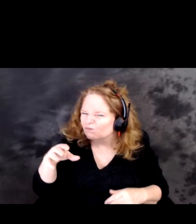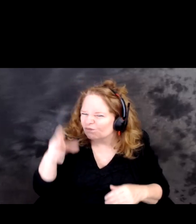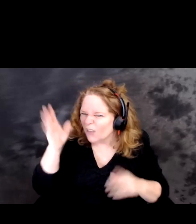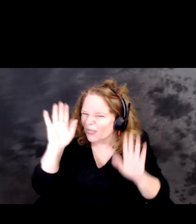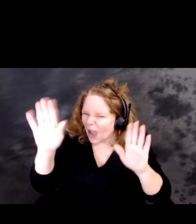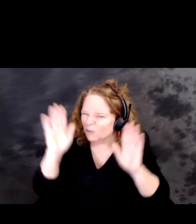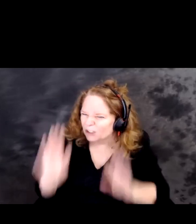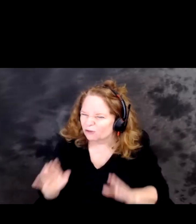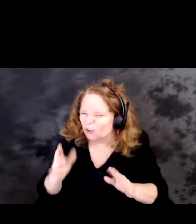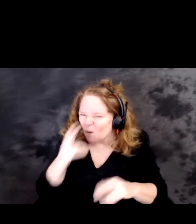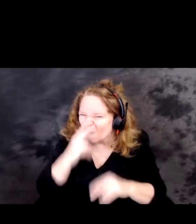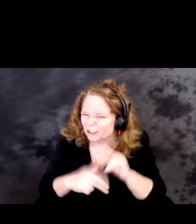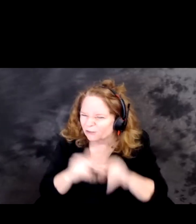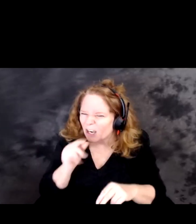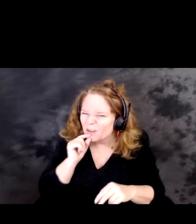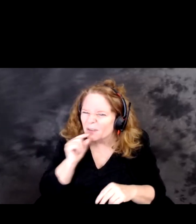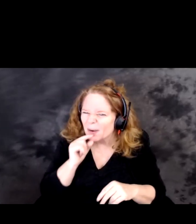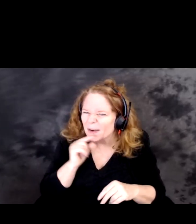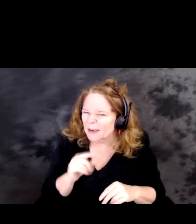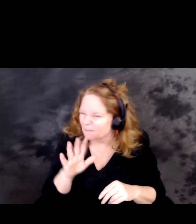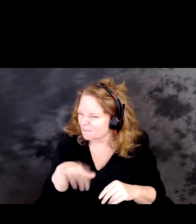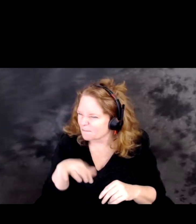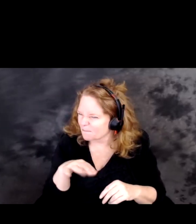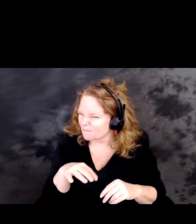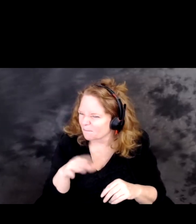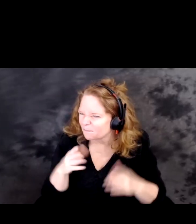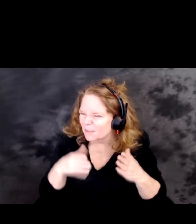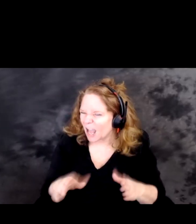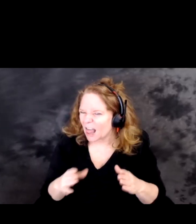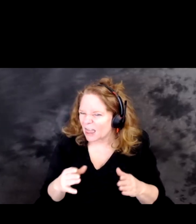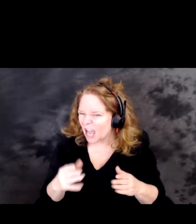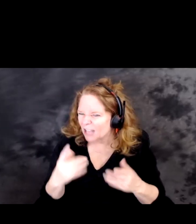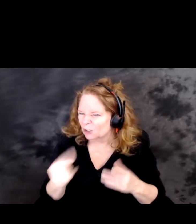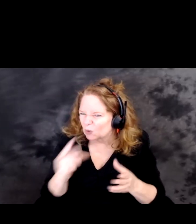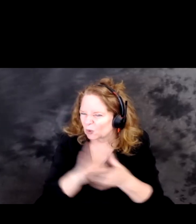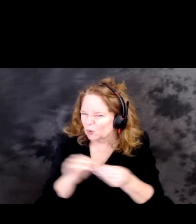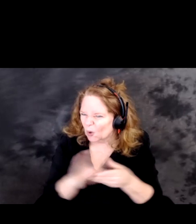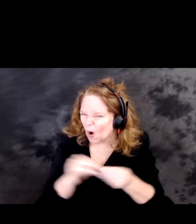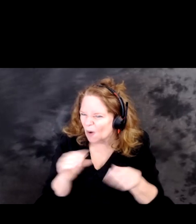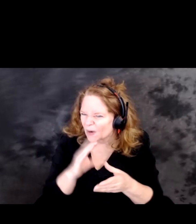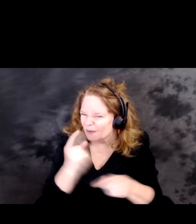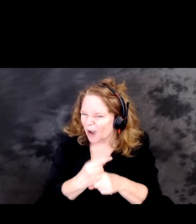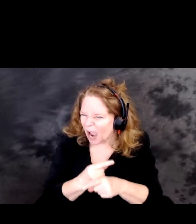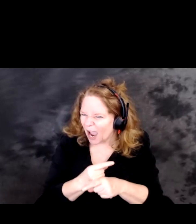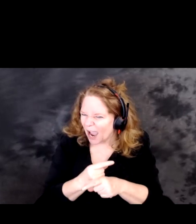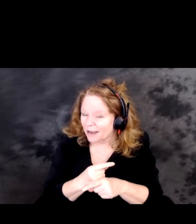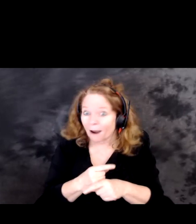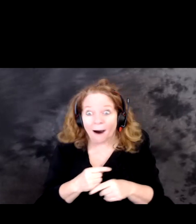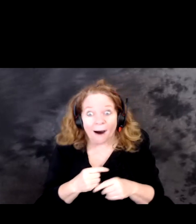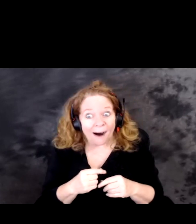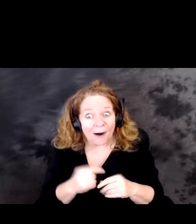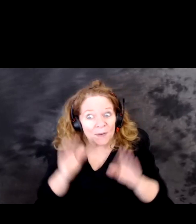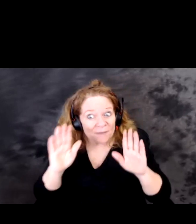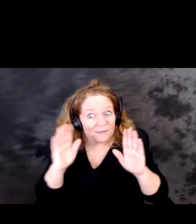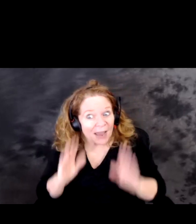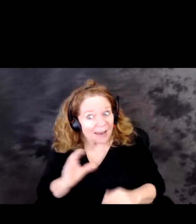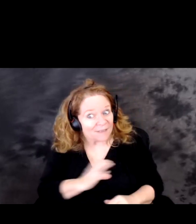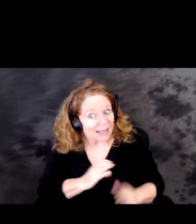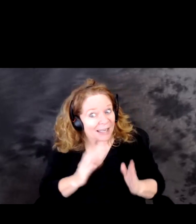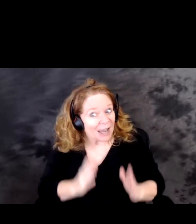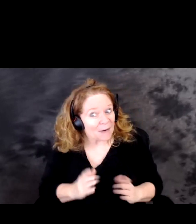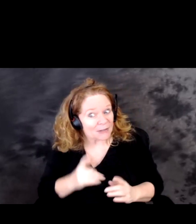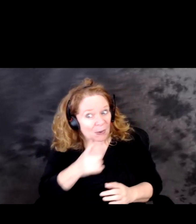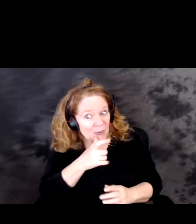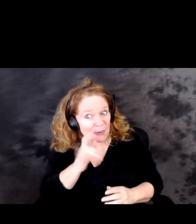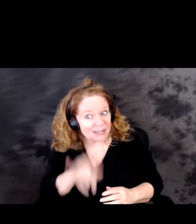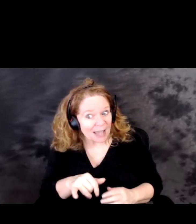chiquito. Gwen y Gwen, Gwen, esa fue la mejor vez. Vamos a ir con nuestro cuento. Tenemos